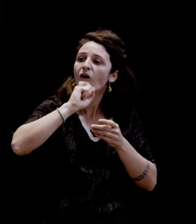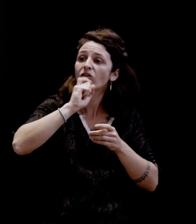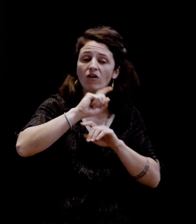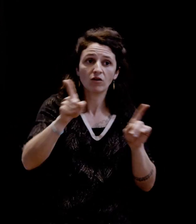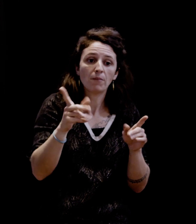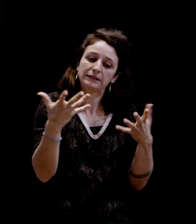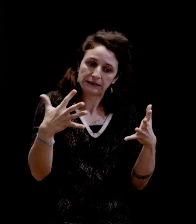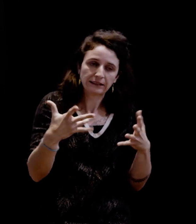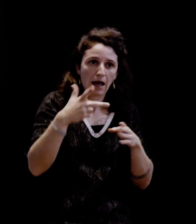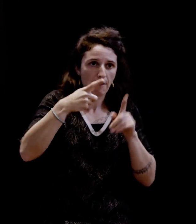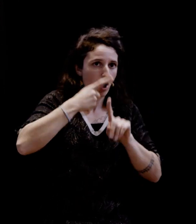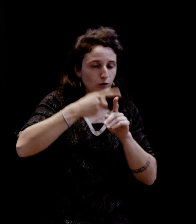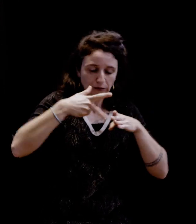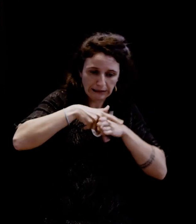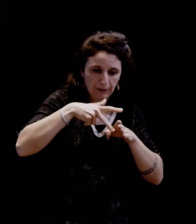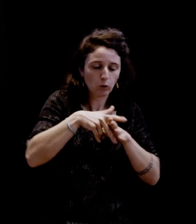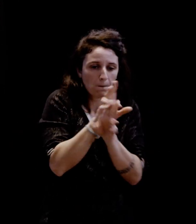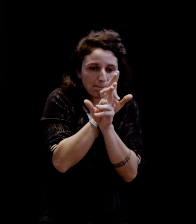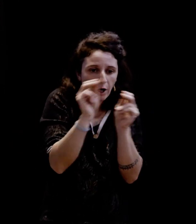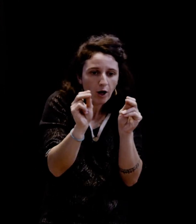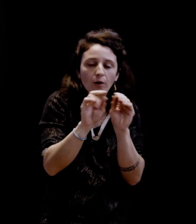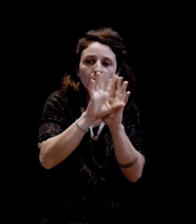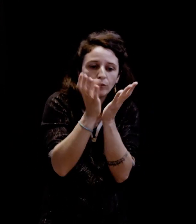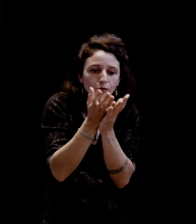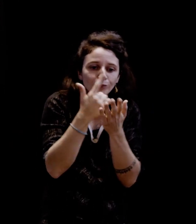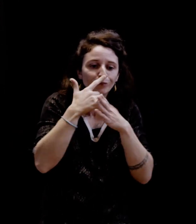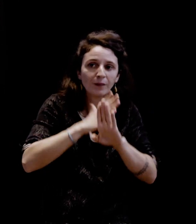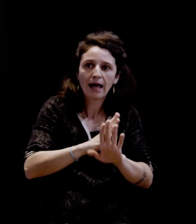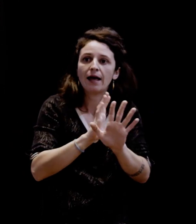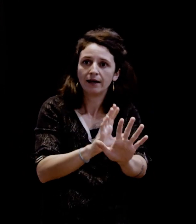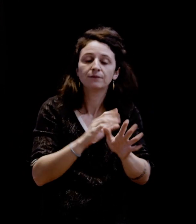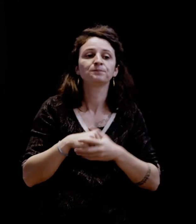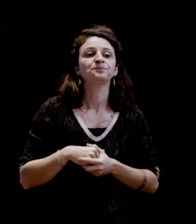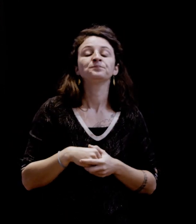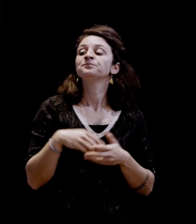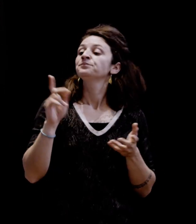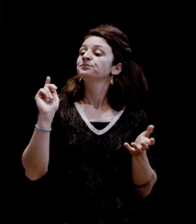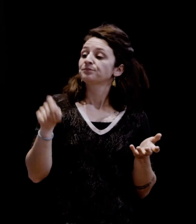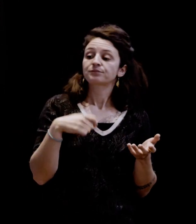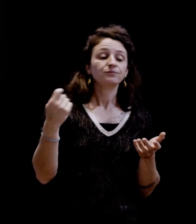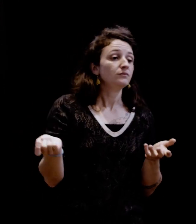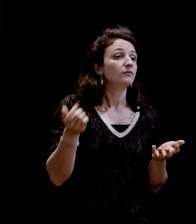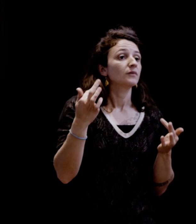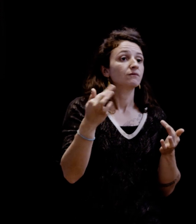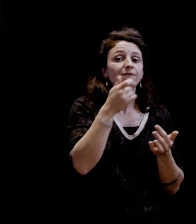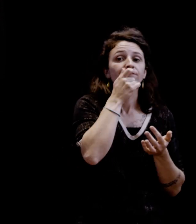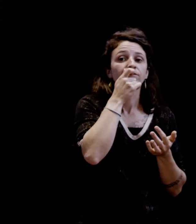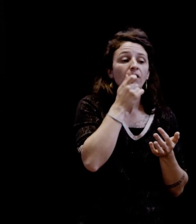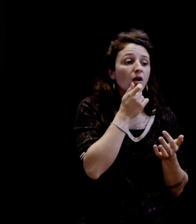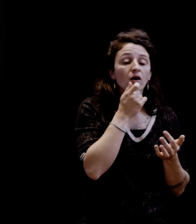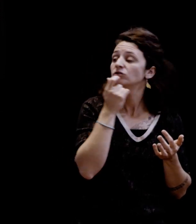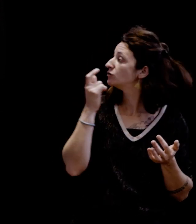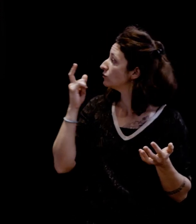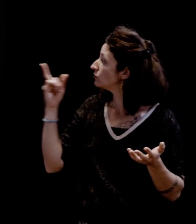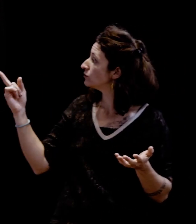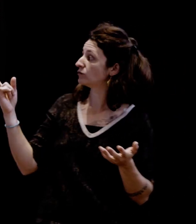propre et qui est sain. On a bien sûr la prise en charge chirurgicale des fentes palatines, qui est une malformation qui est très courante et qui peut affecter